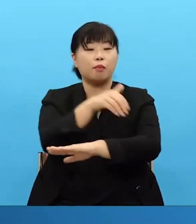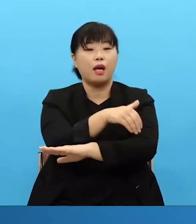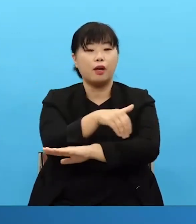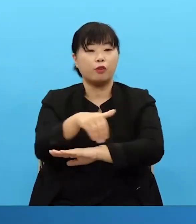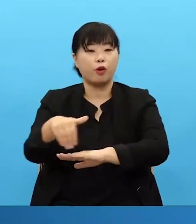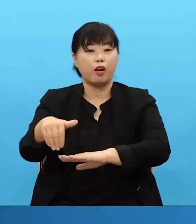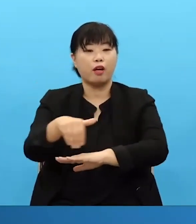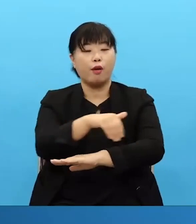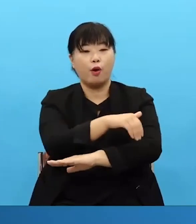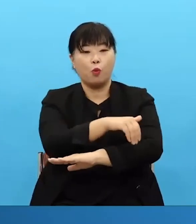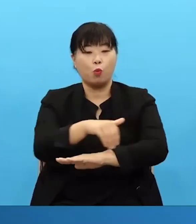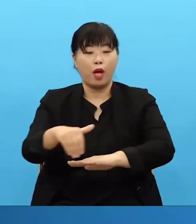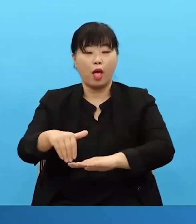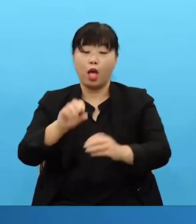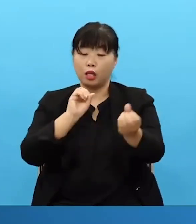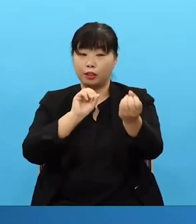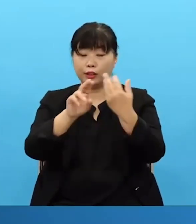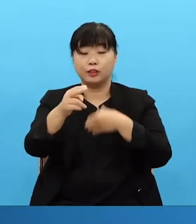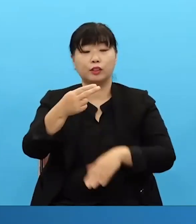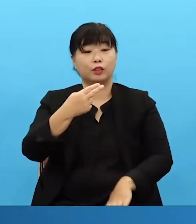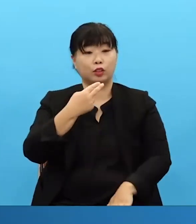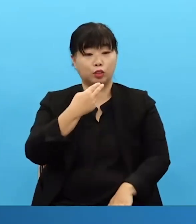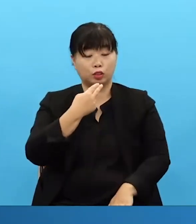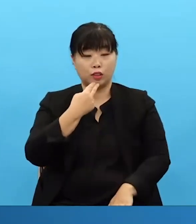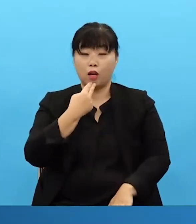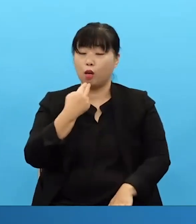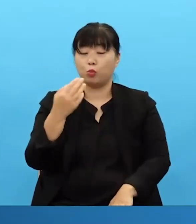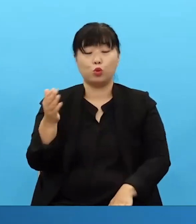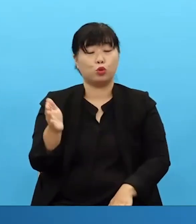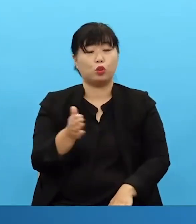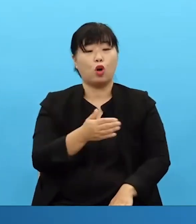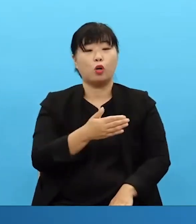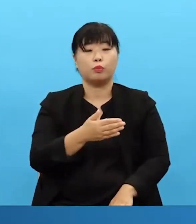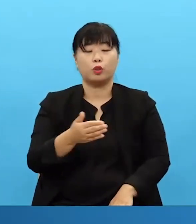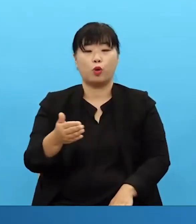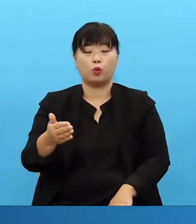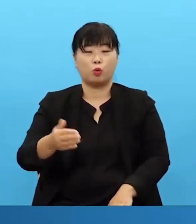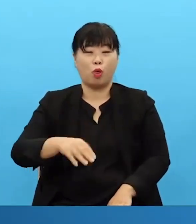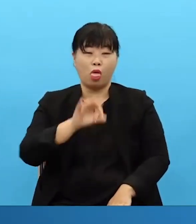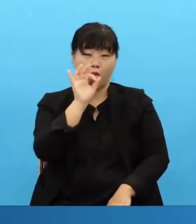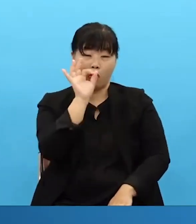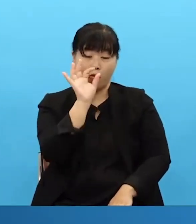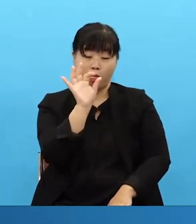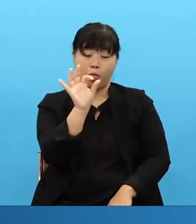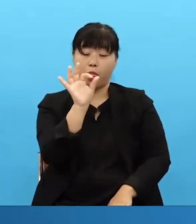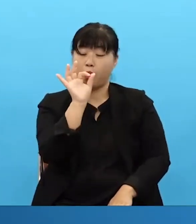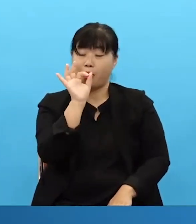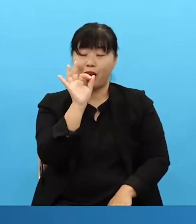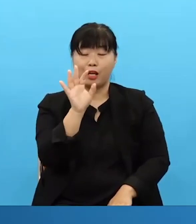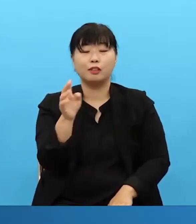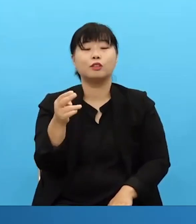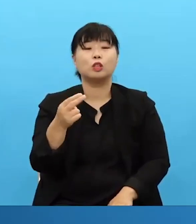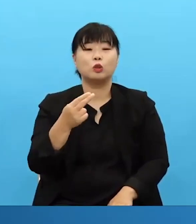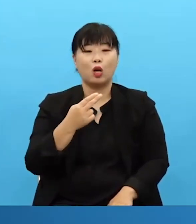찬양 무응답은 없어요 불가능도